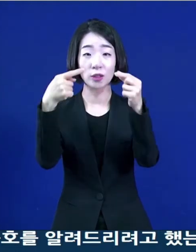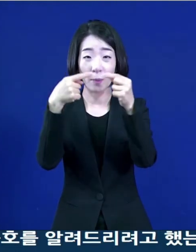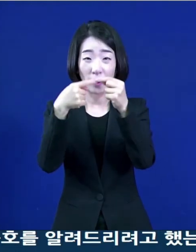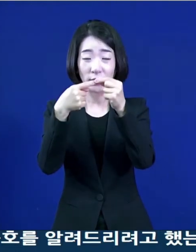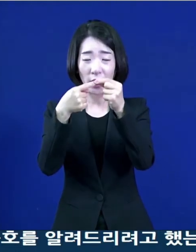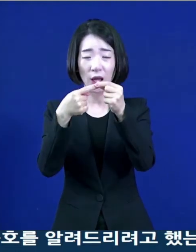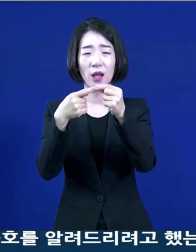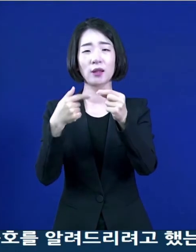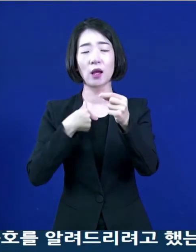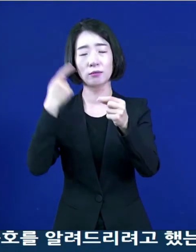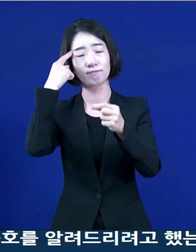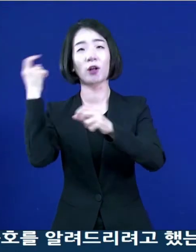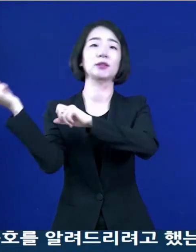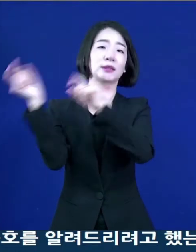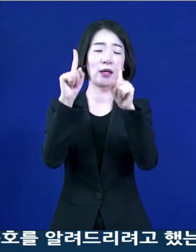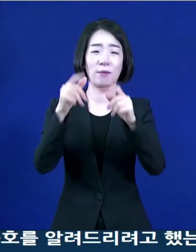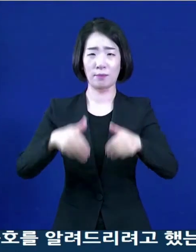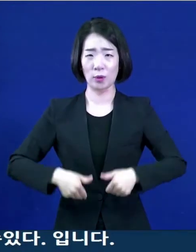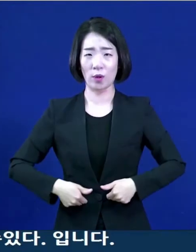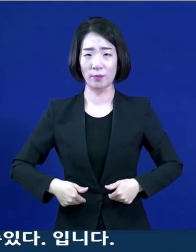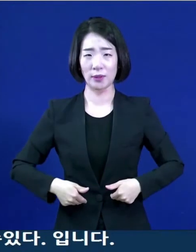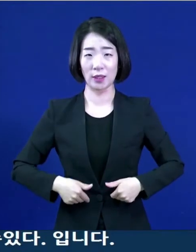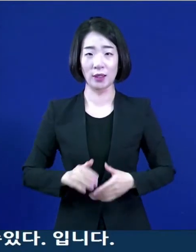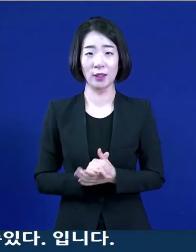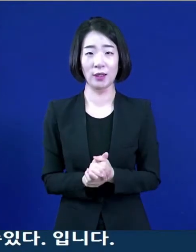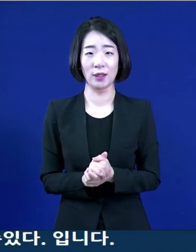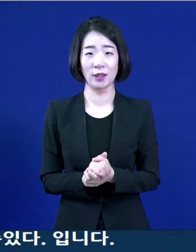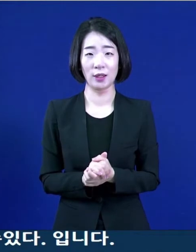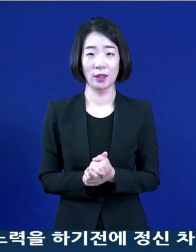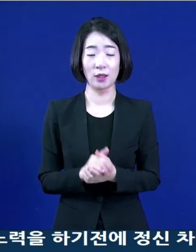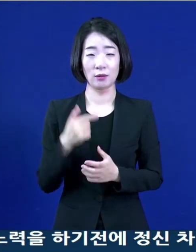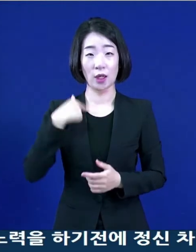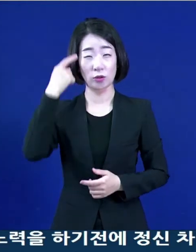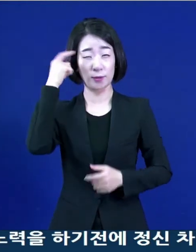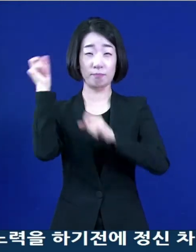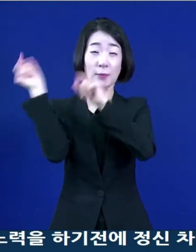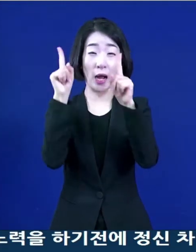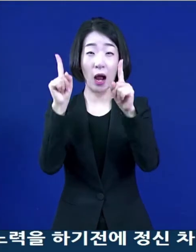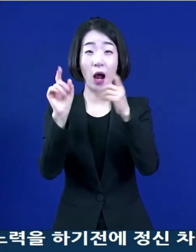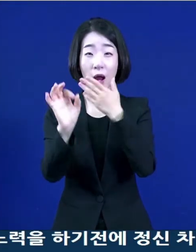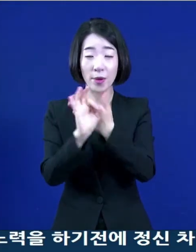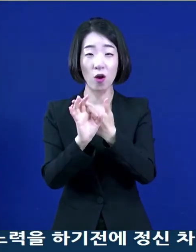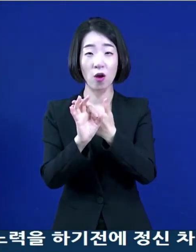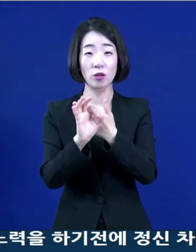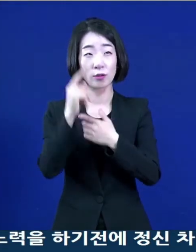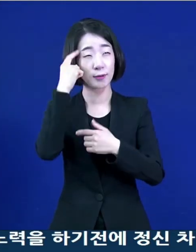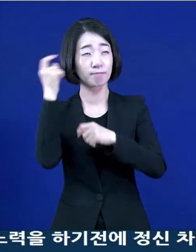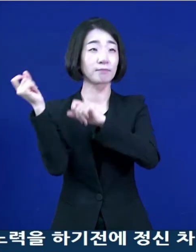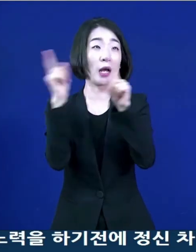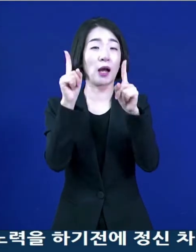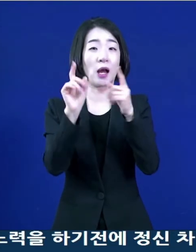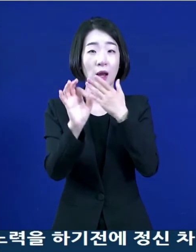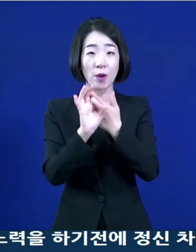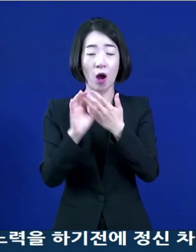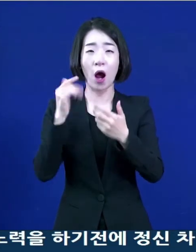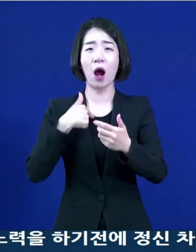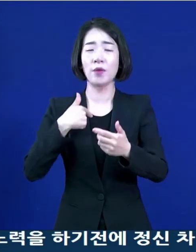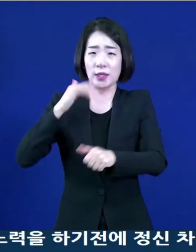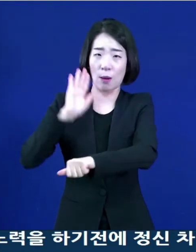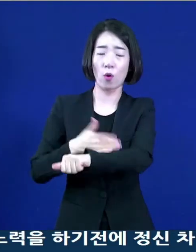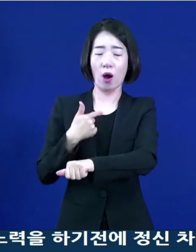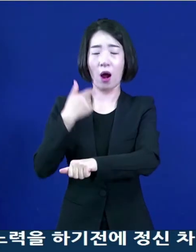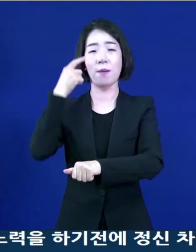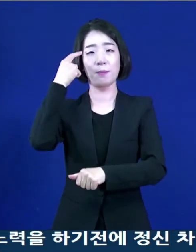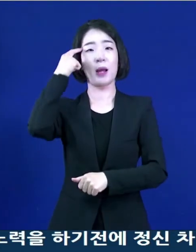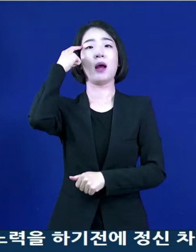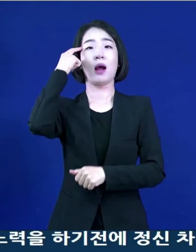줄로 여러분 받으시기를 주의 이름으로 축원합니다. 내가 정신 안 차리고 있다, 정신 바짝 차려서 주님, 내가 이러면 안 되겠습니다,